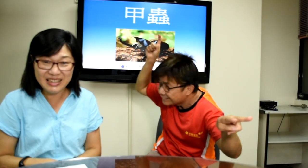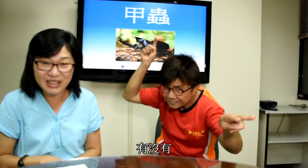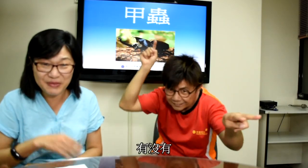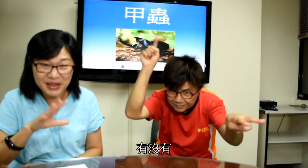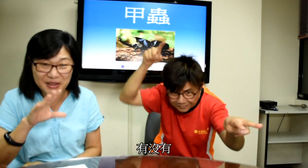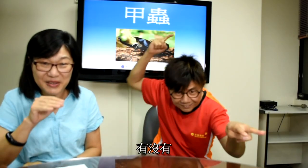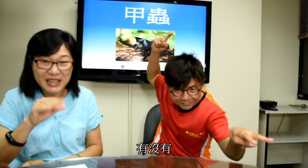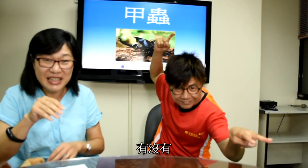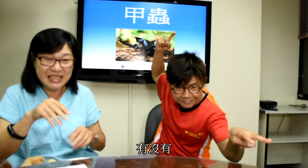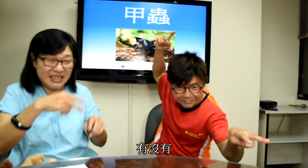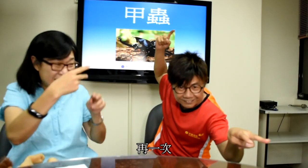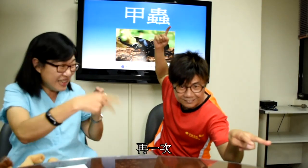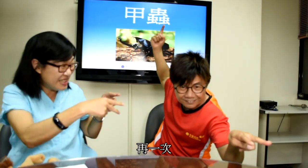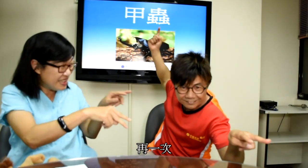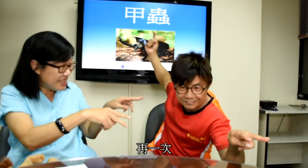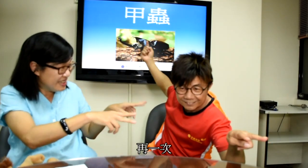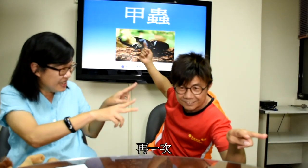有没有？再一次。